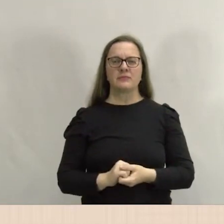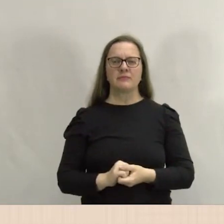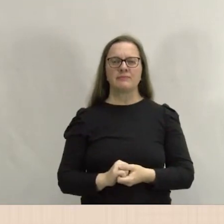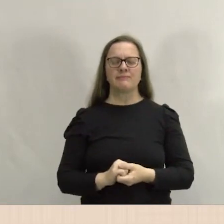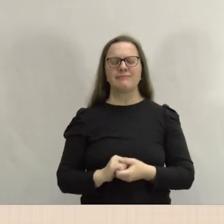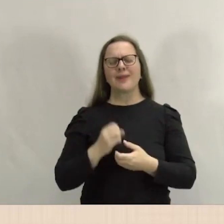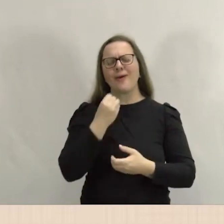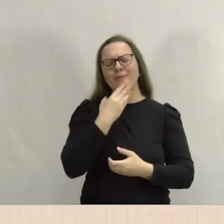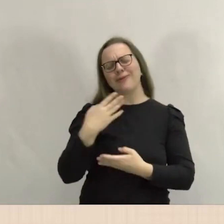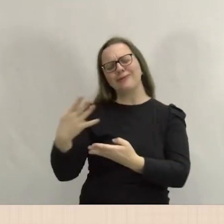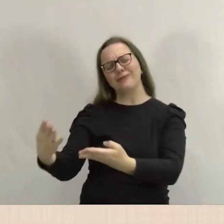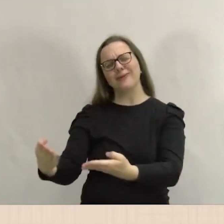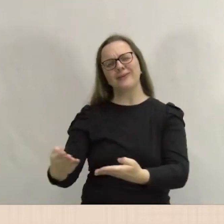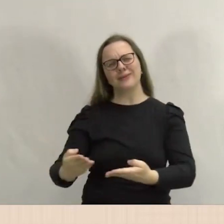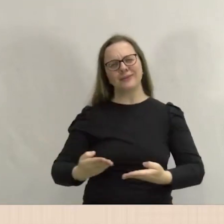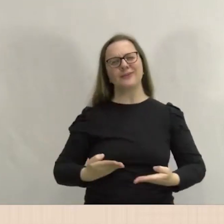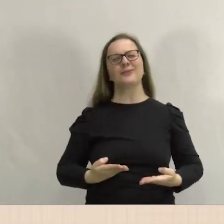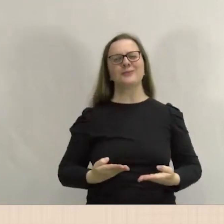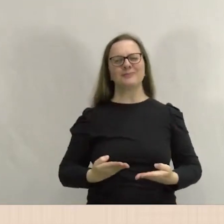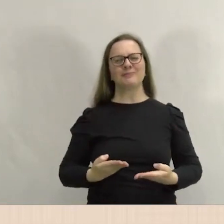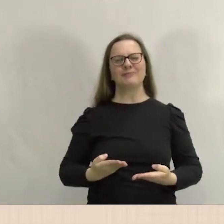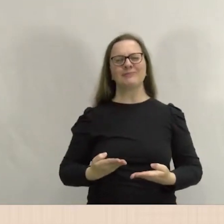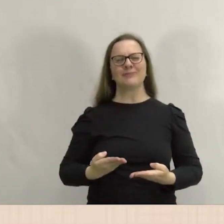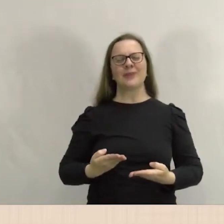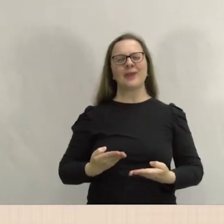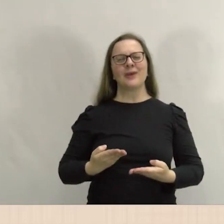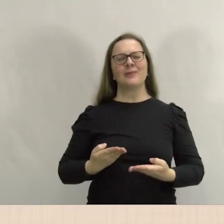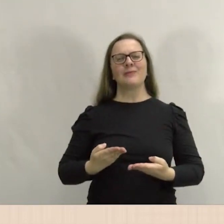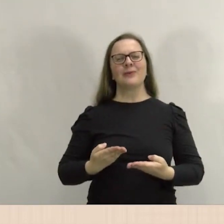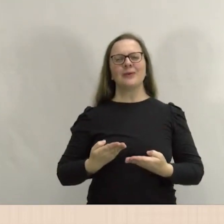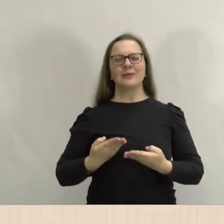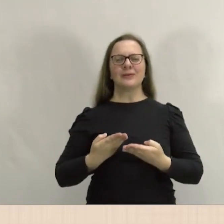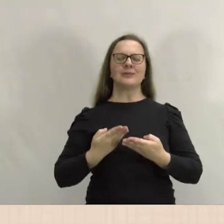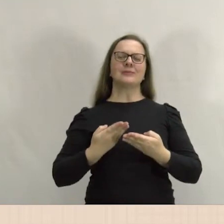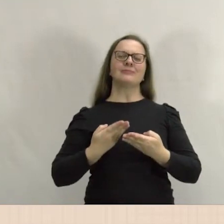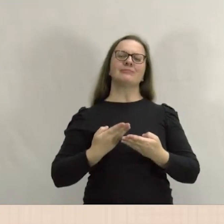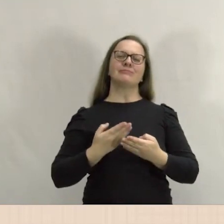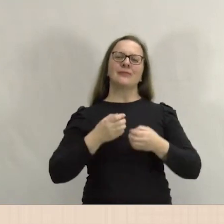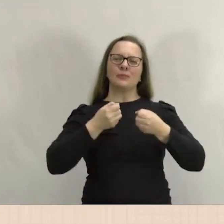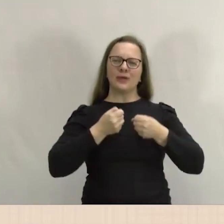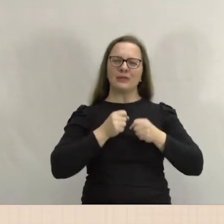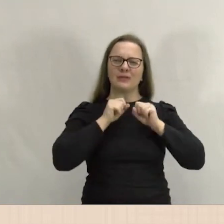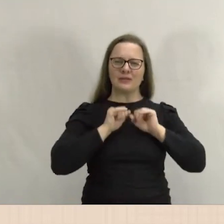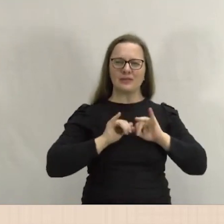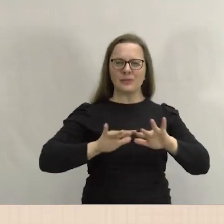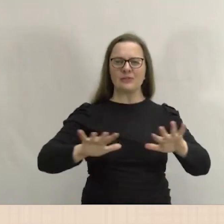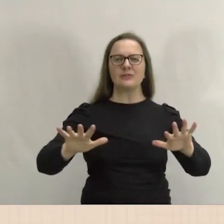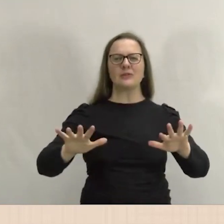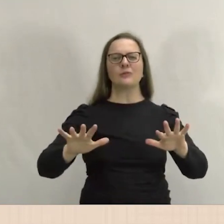seja bem-vindo para mais uma transmissão do Instituto Vida para Todos.